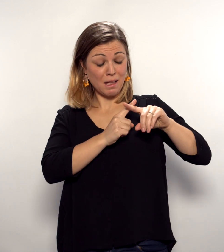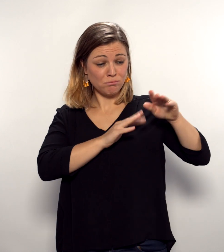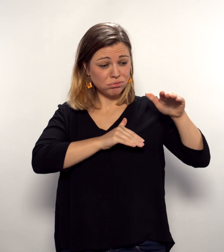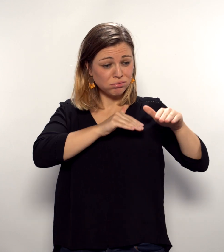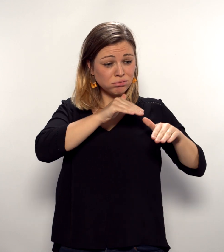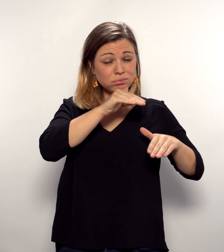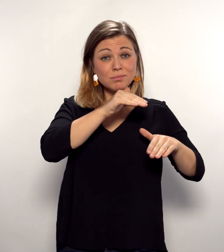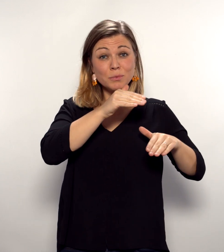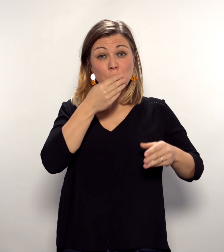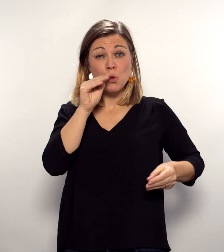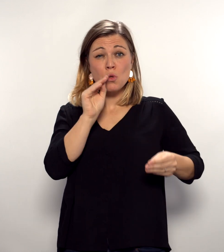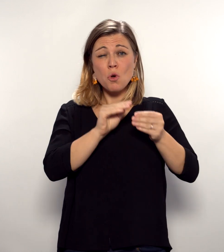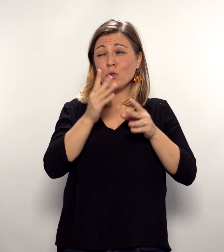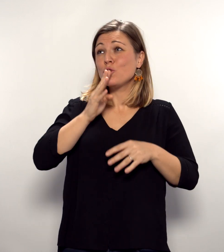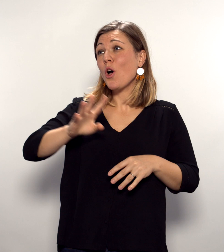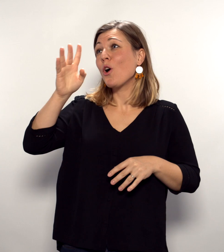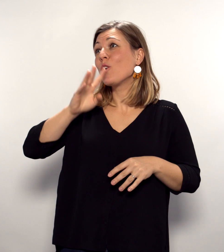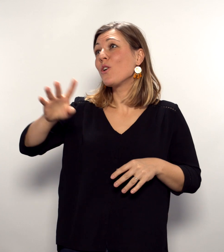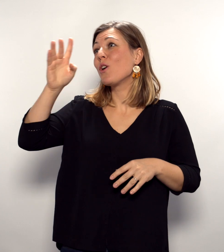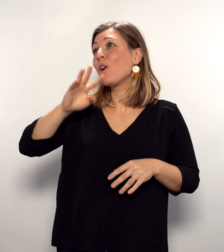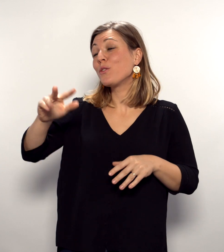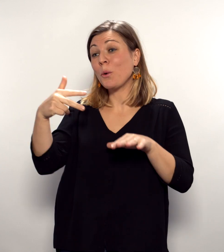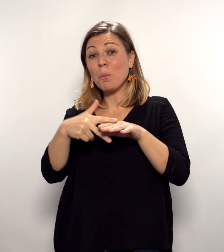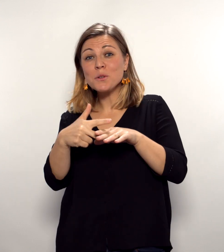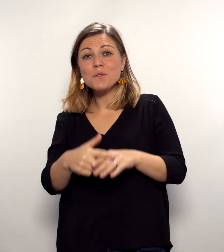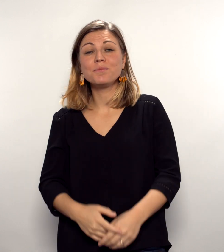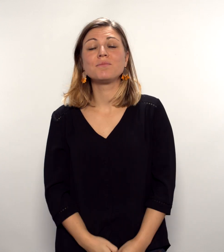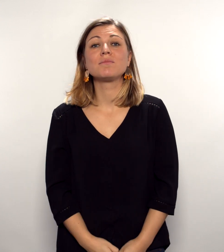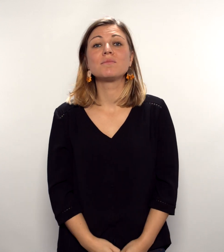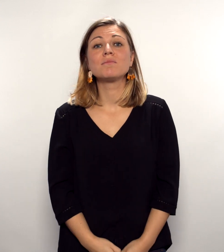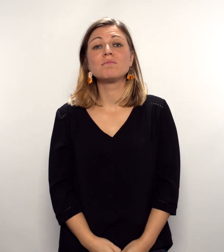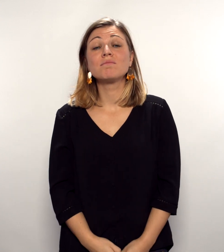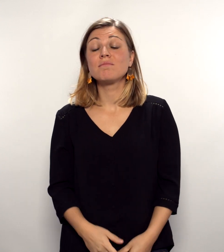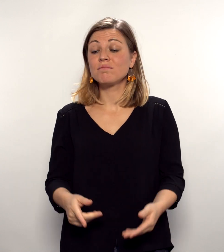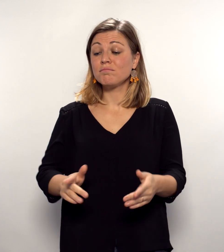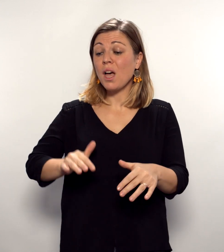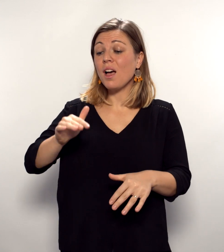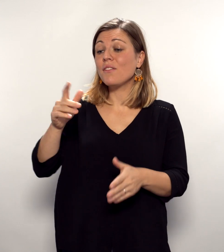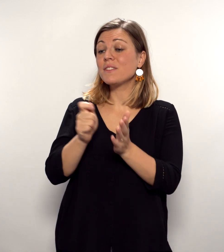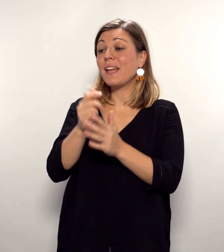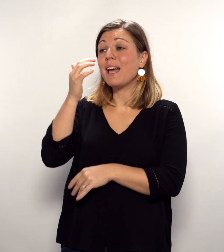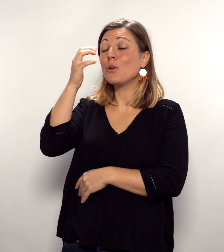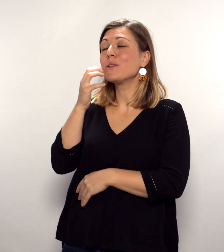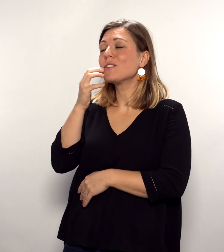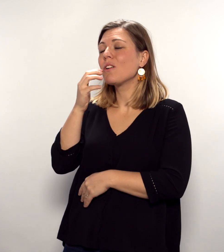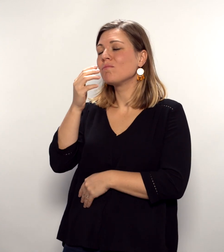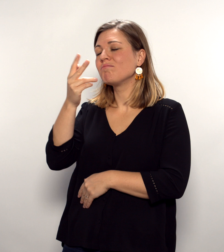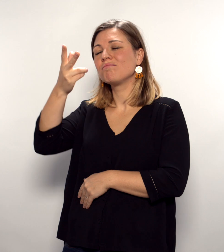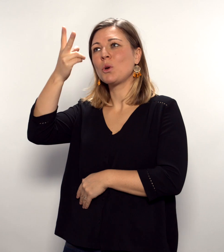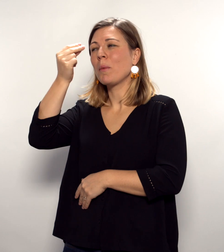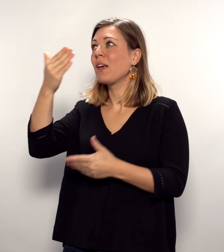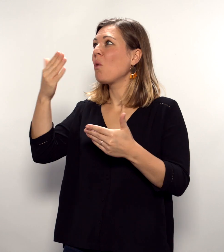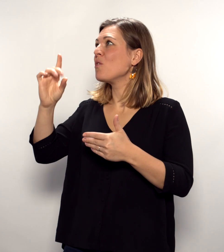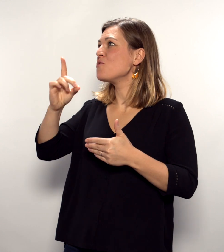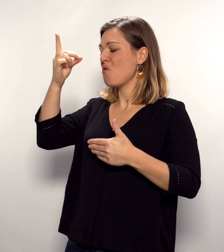chrétienne et très tôt, j'ai commencé à chanter. Et j'ai su à l'adolescence que Dieu avait